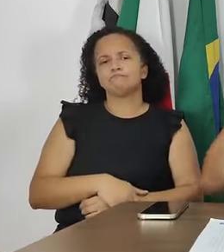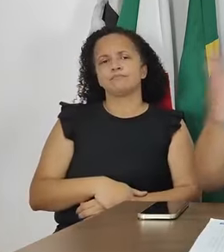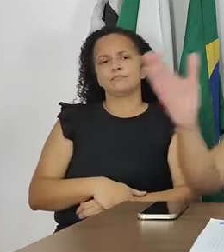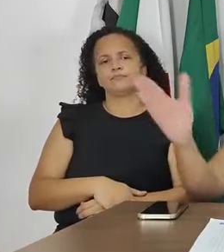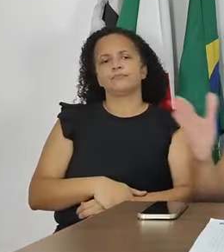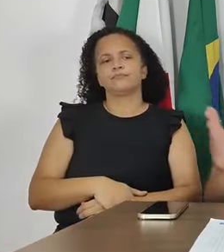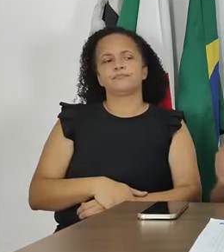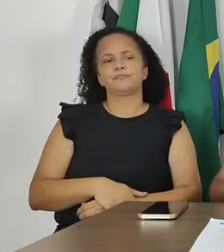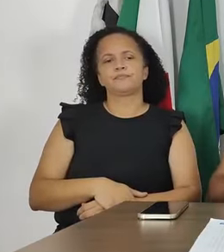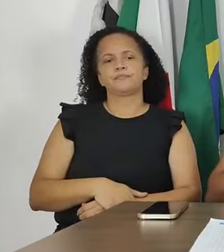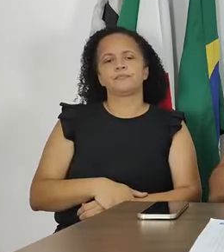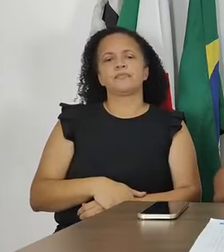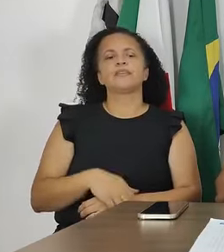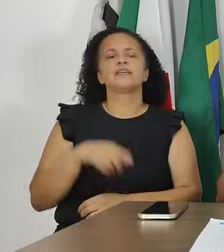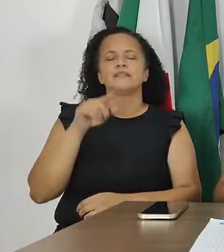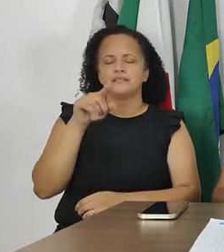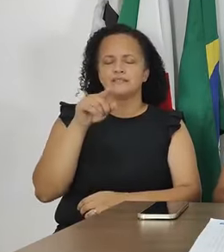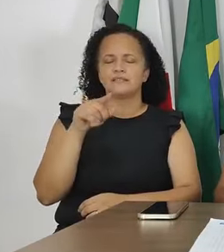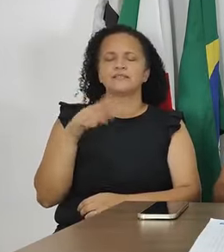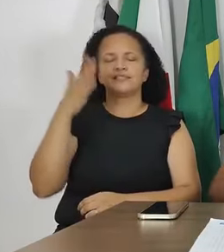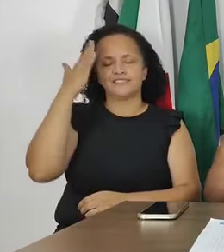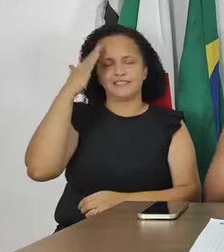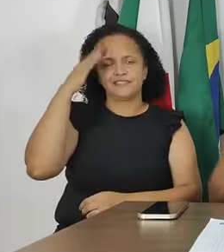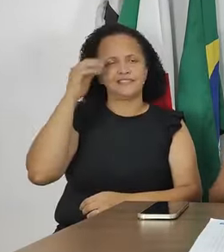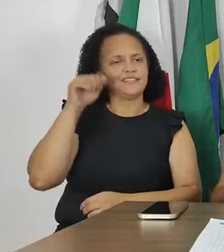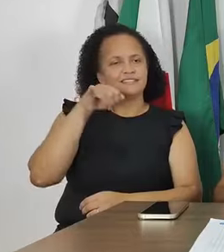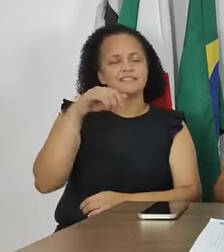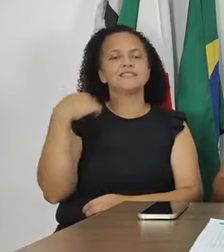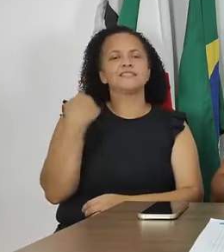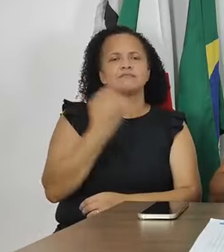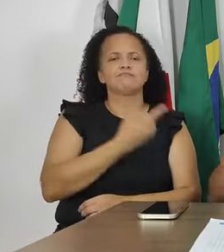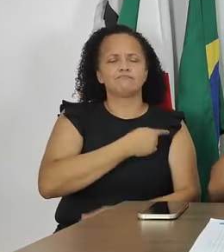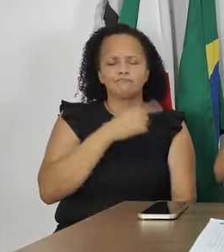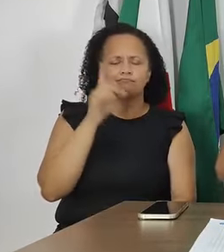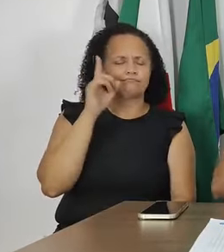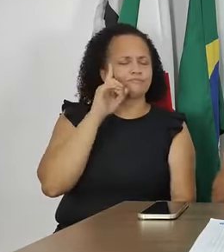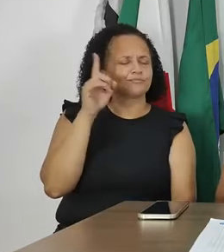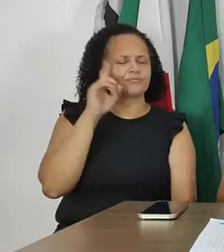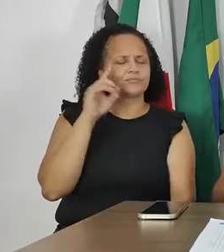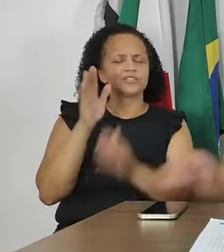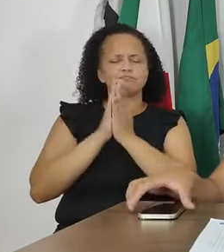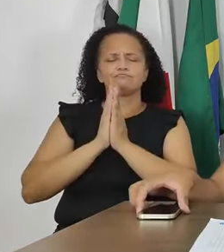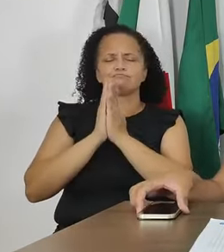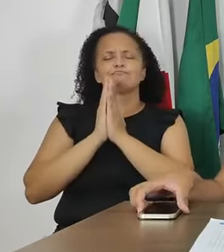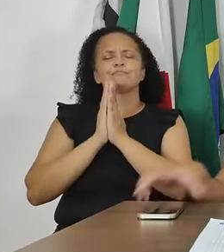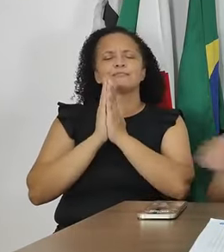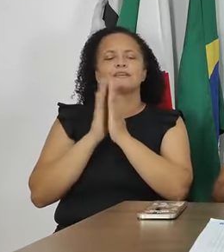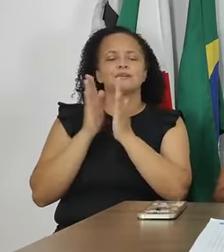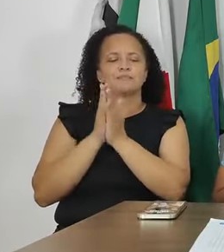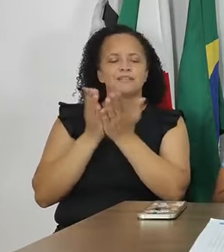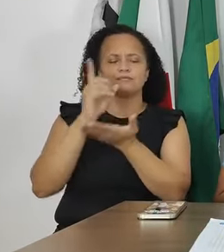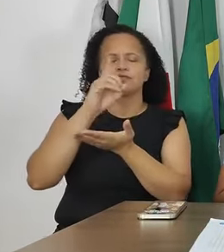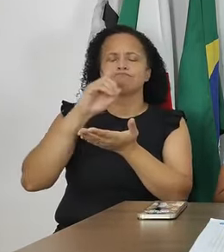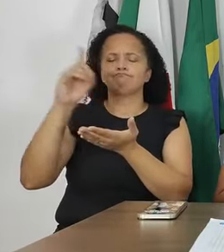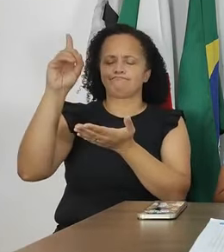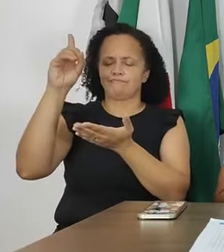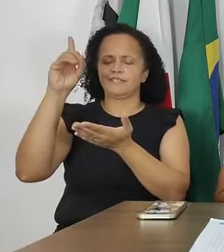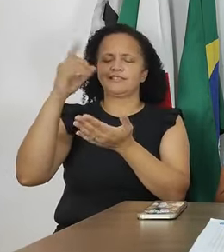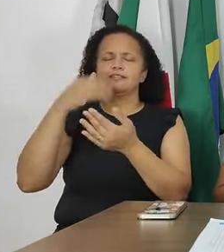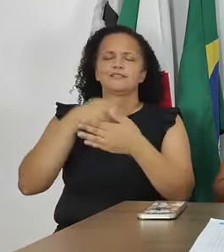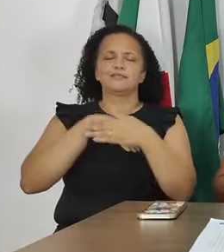Eu garanto que se a gente meditar nisso todos os dias, essas verdades serão firmadas nos